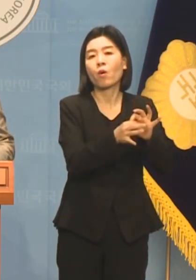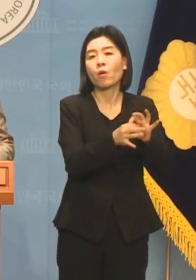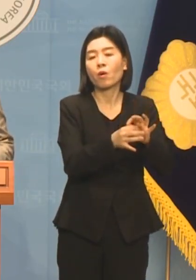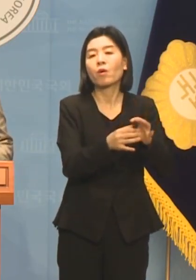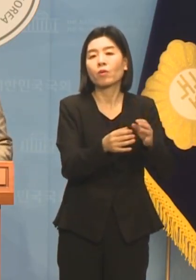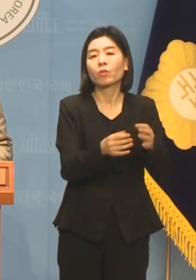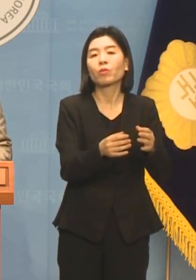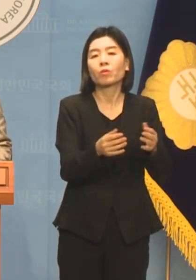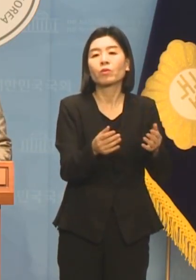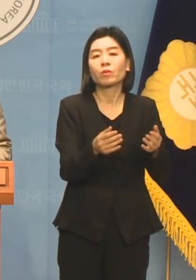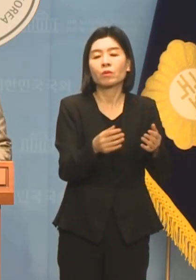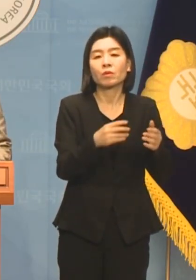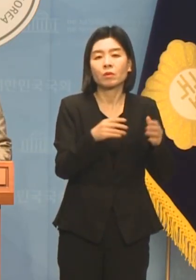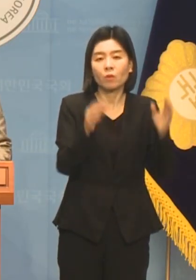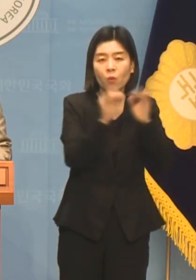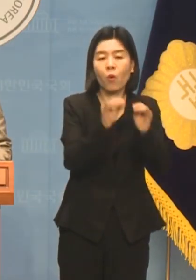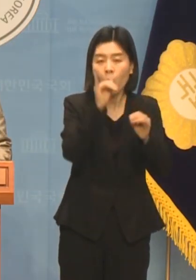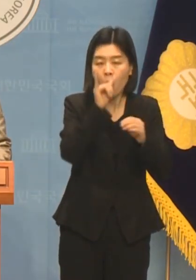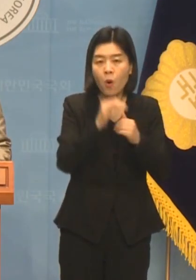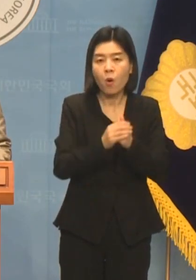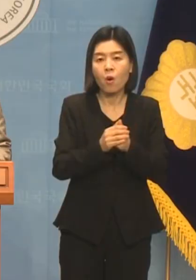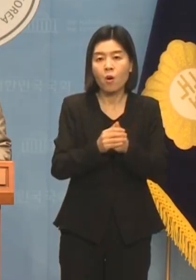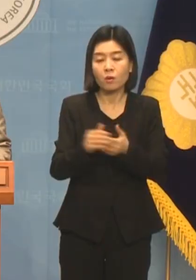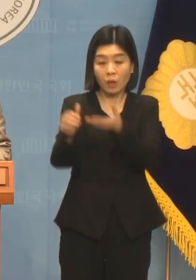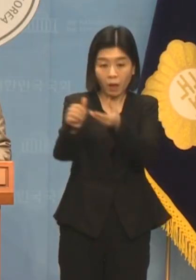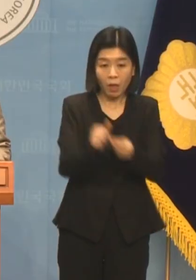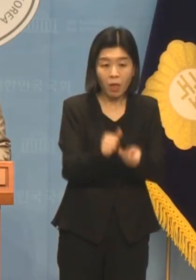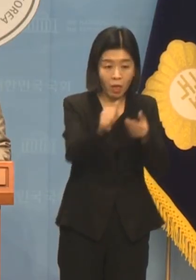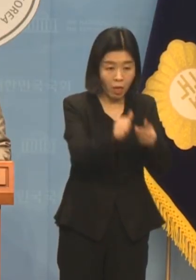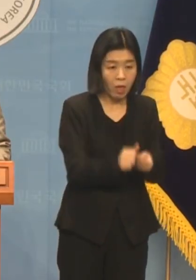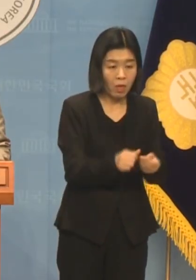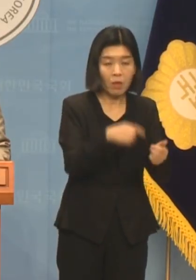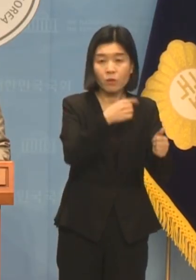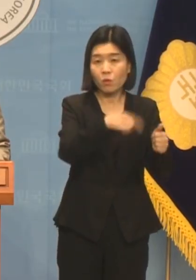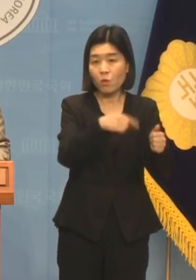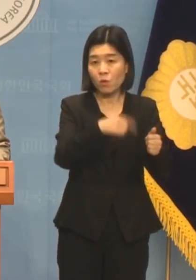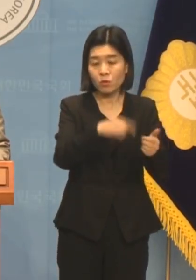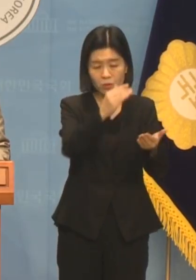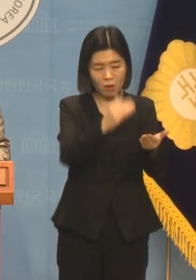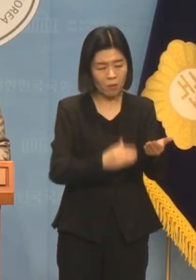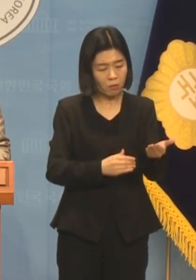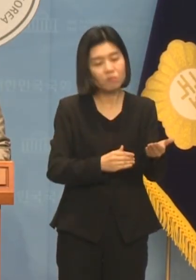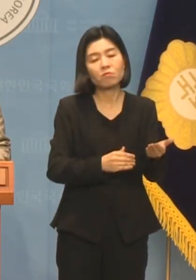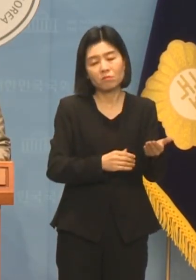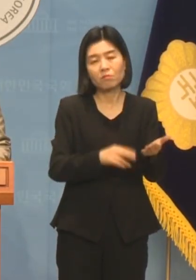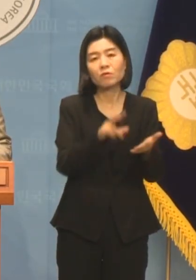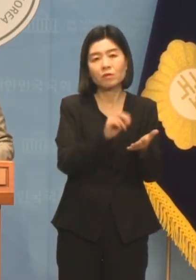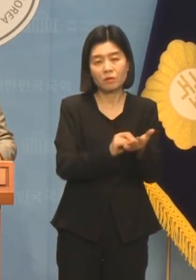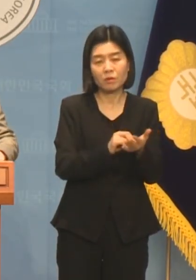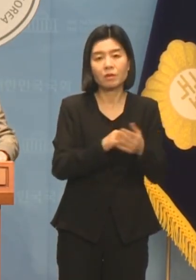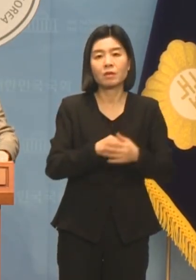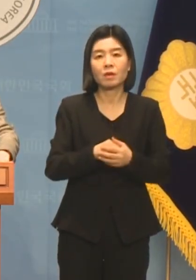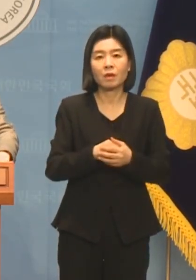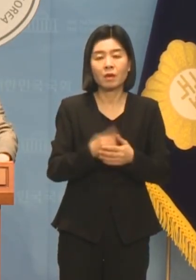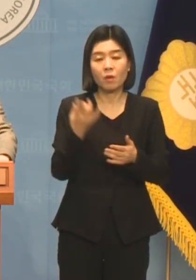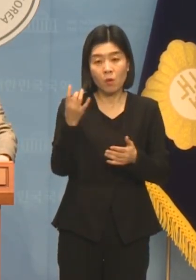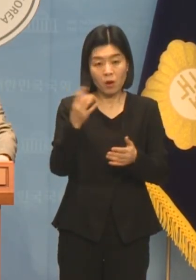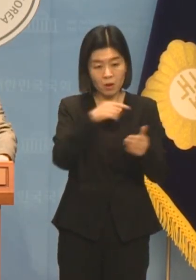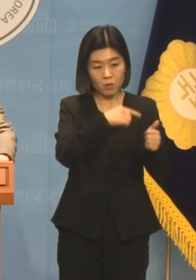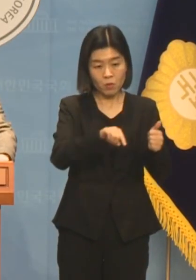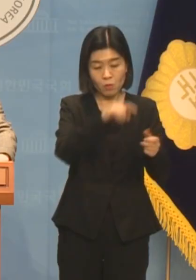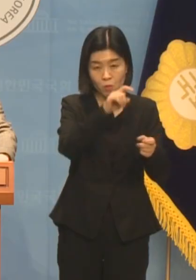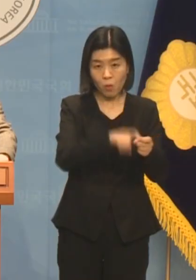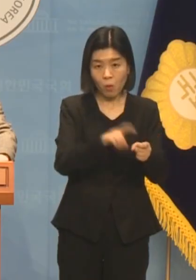있었습니다. 이러한 강사들의 교육 내용도 역시나 문제입니다. 당초 교육